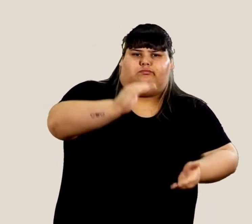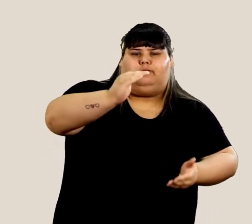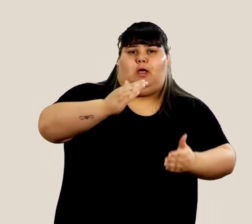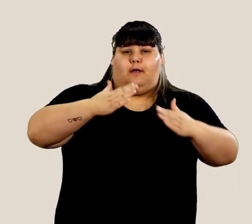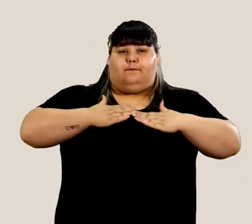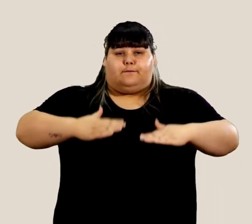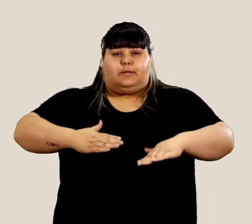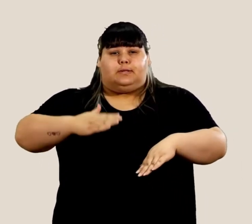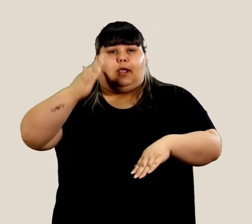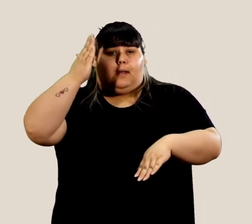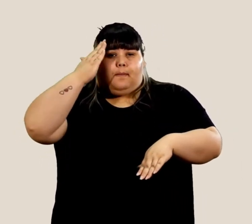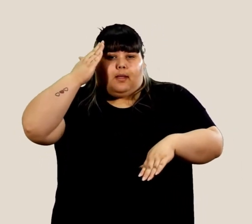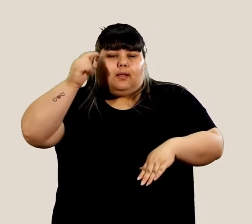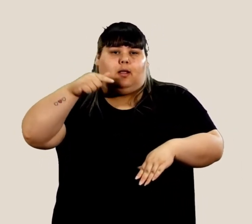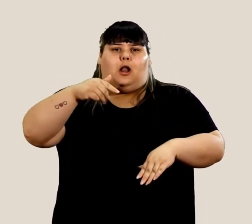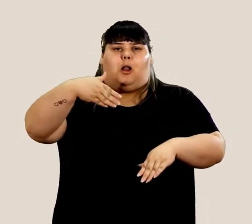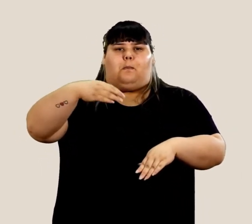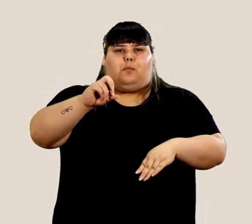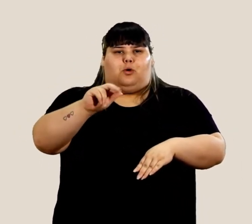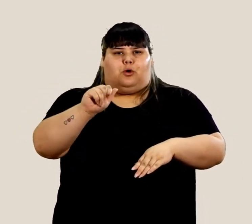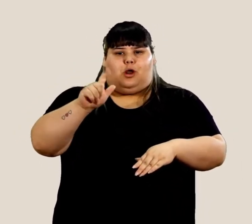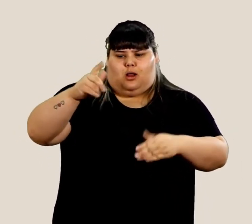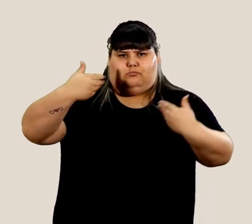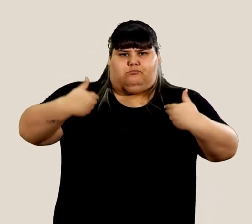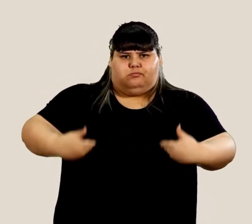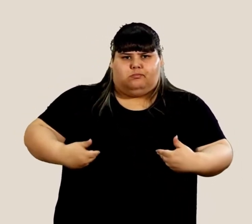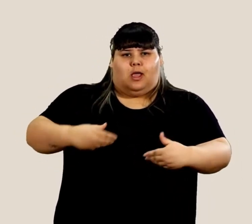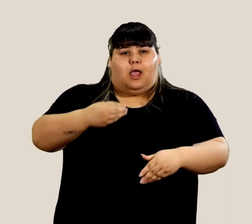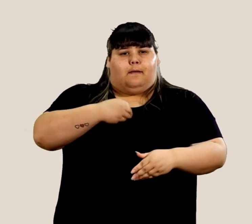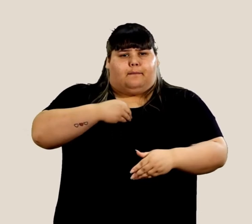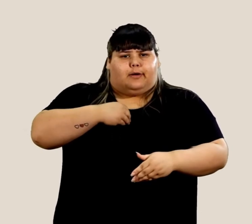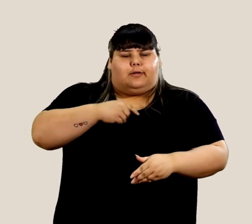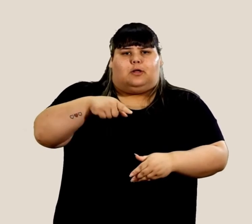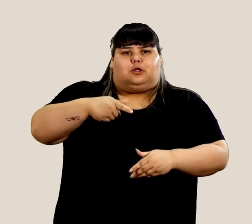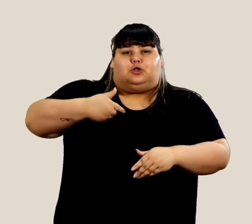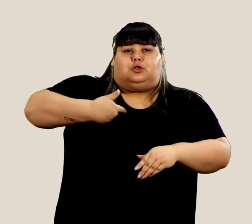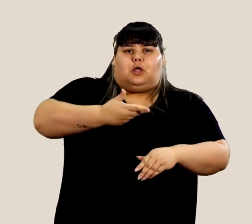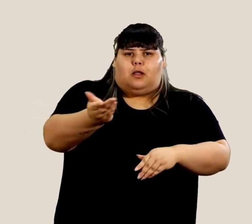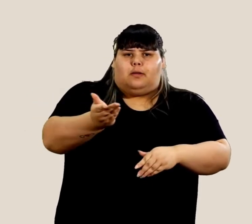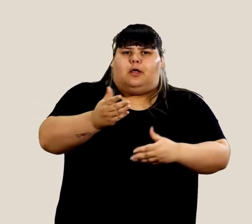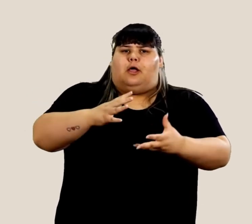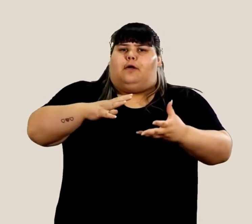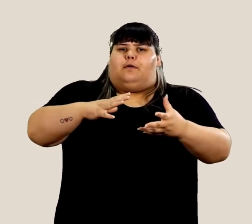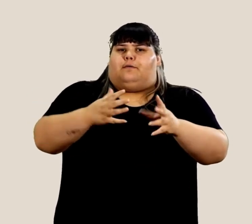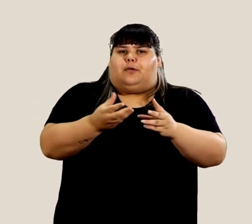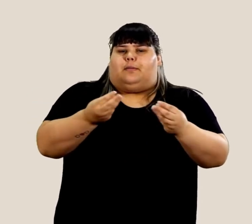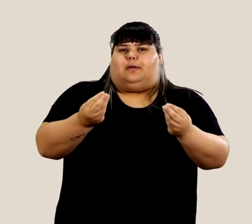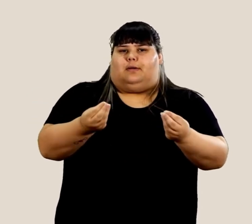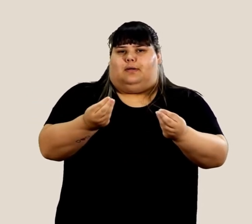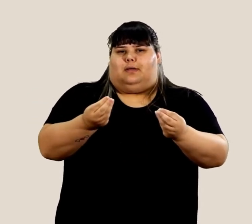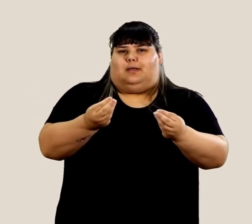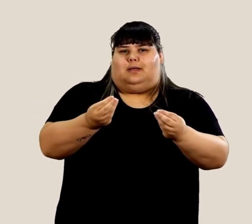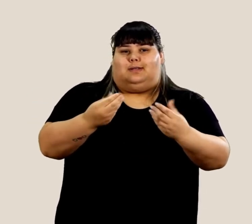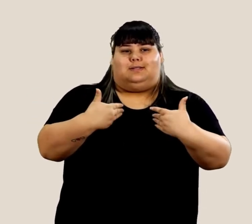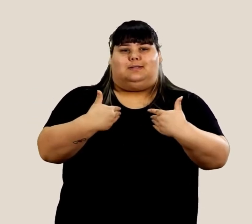desarrollarse física, mental, moral, espiritual y socialmente en